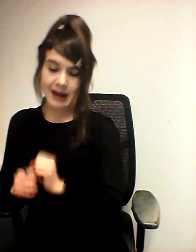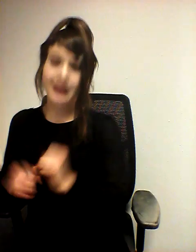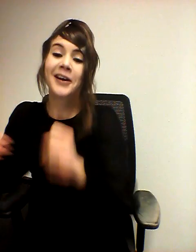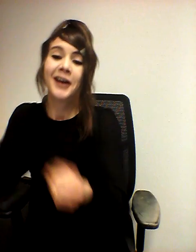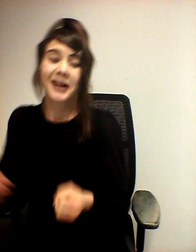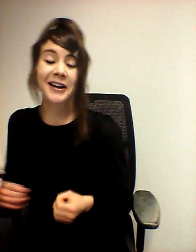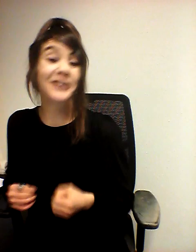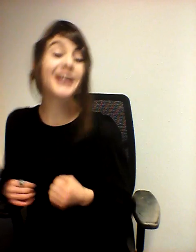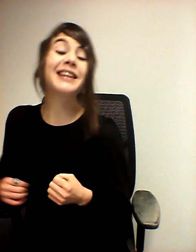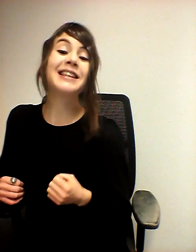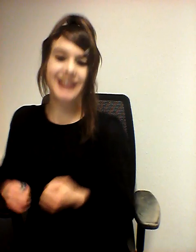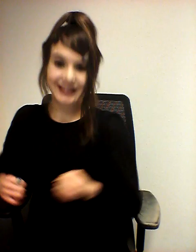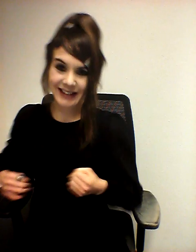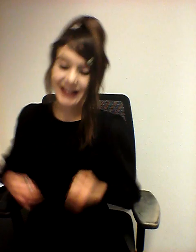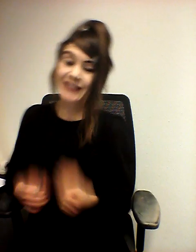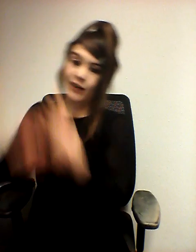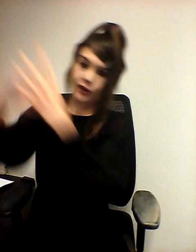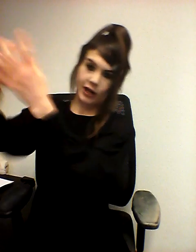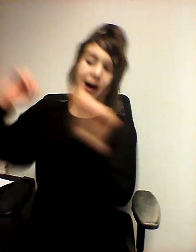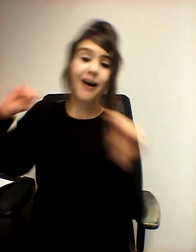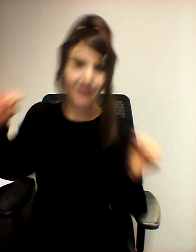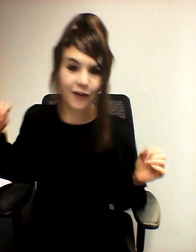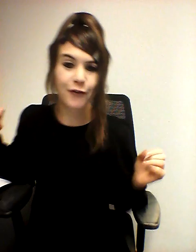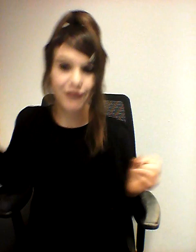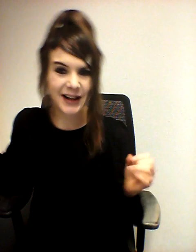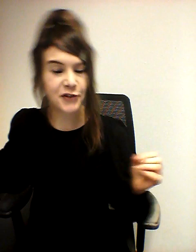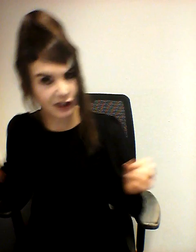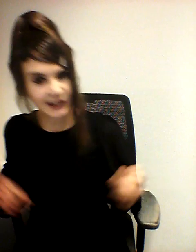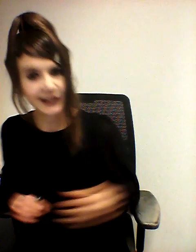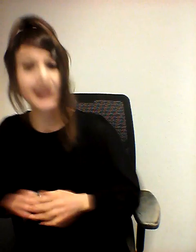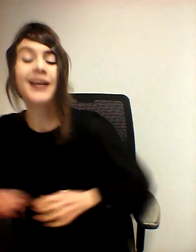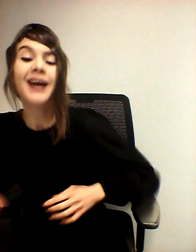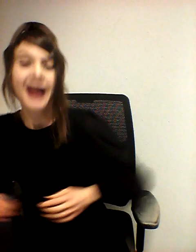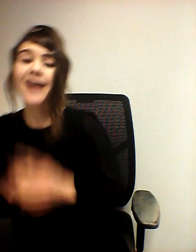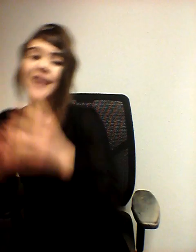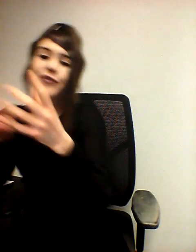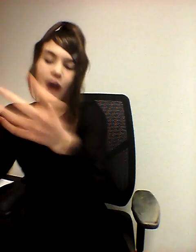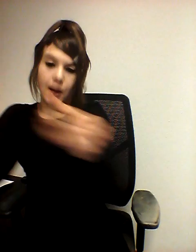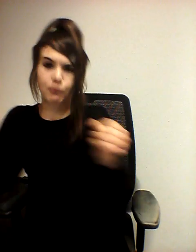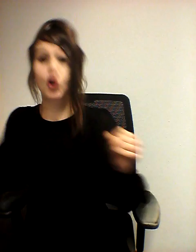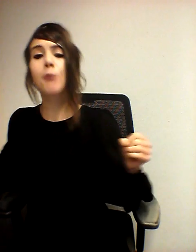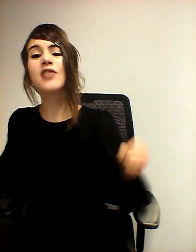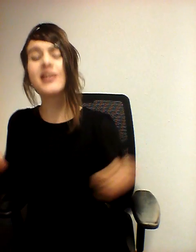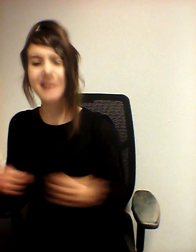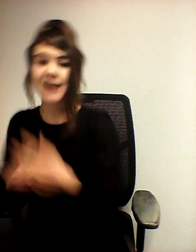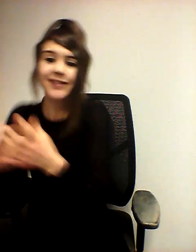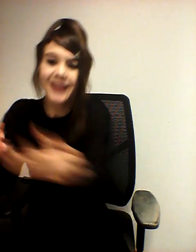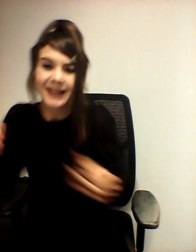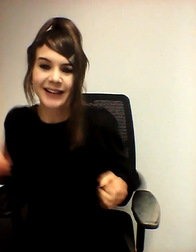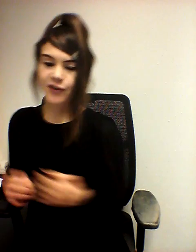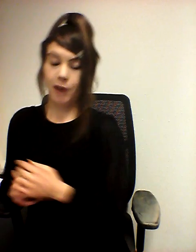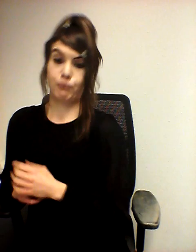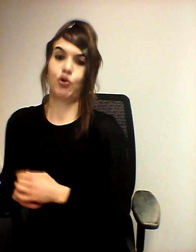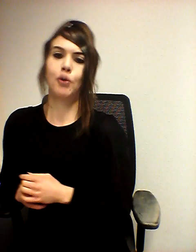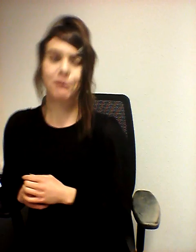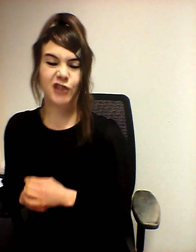maag, de kliercellen in jouw alvleesklier en de absorptiecellen in het